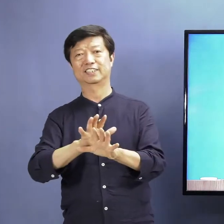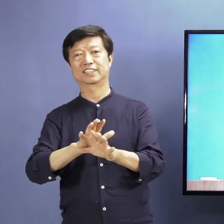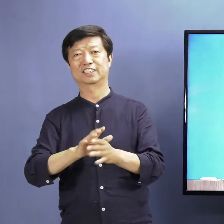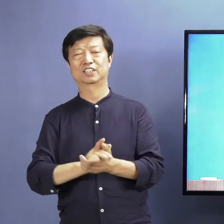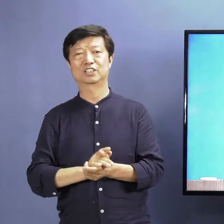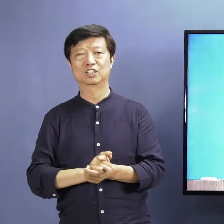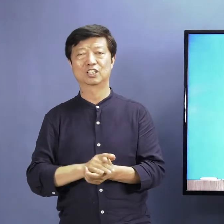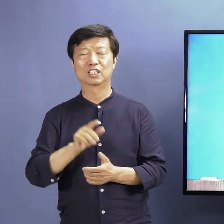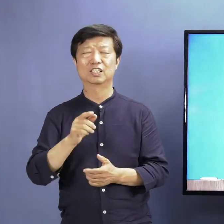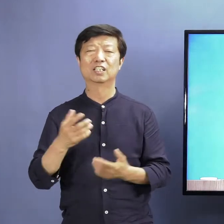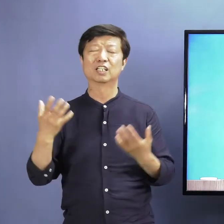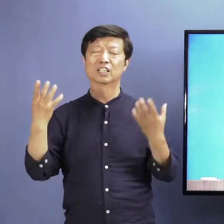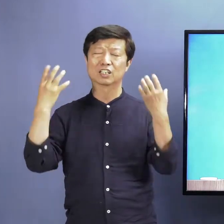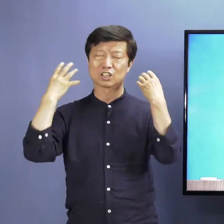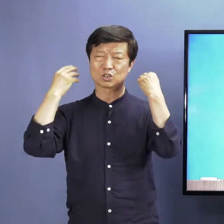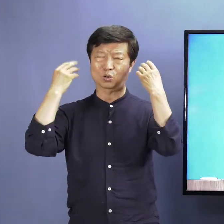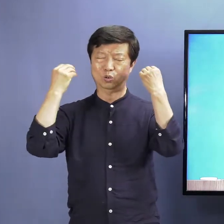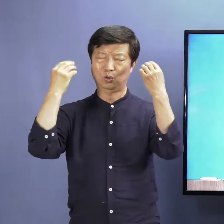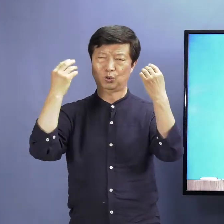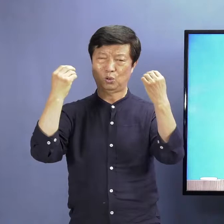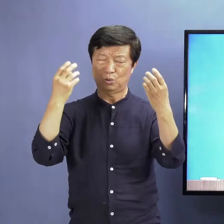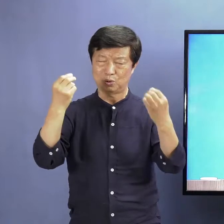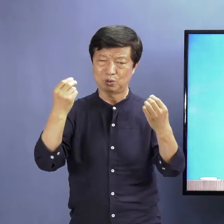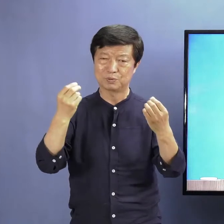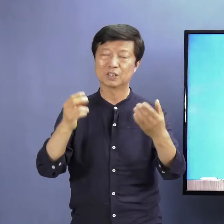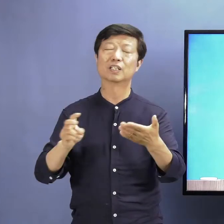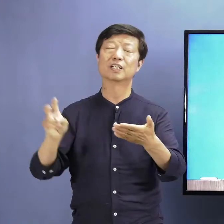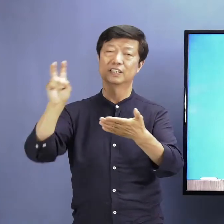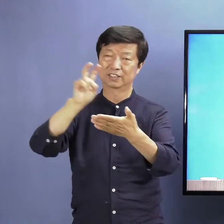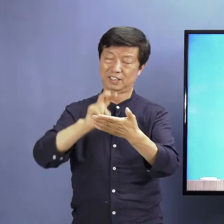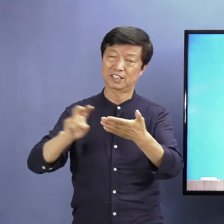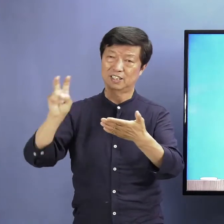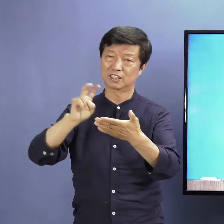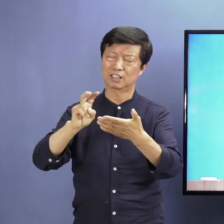그때와 똑같은 톤으로 찬양하는데 열정이 없어요.